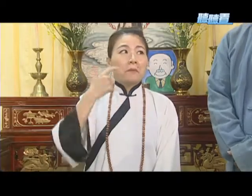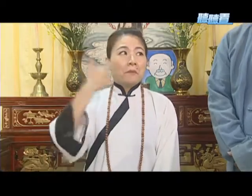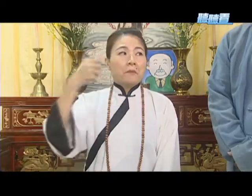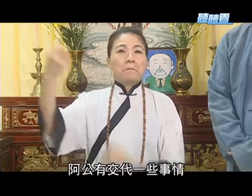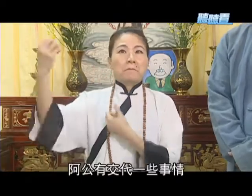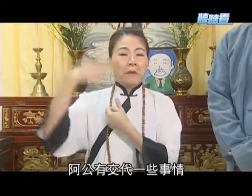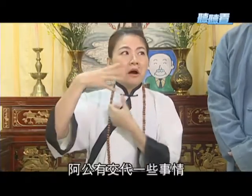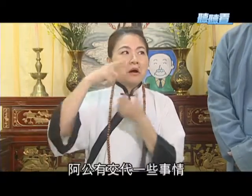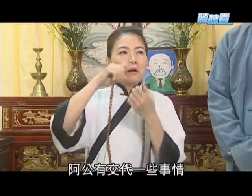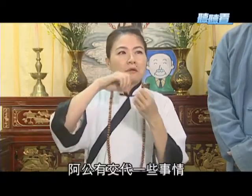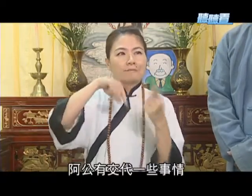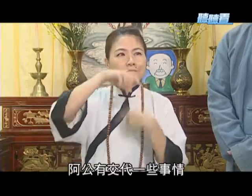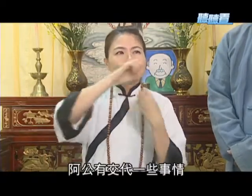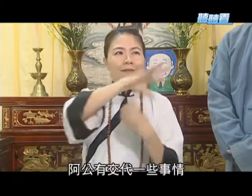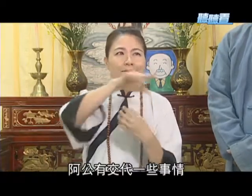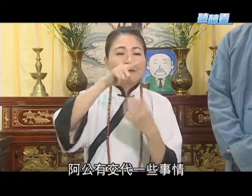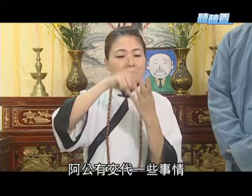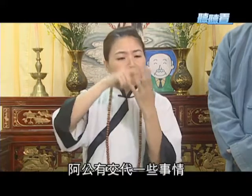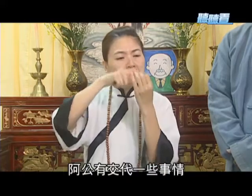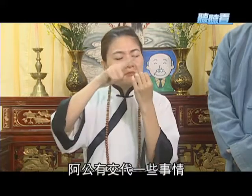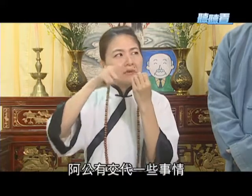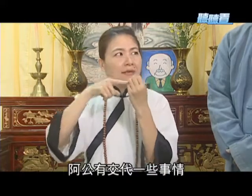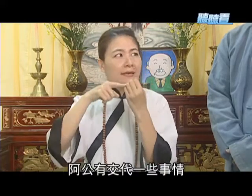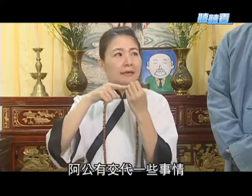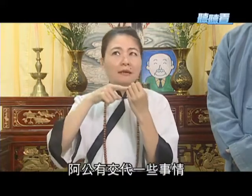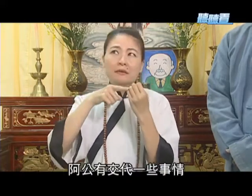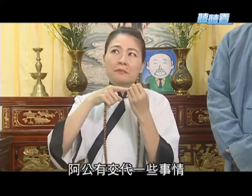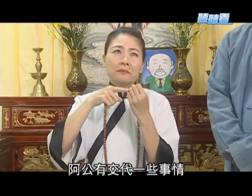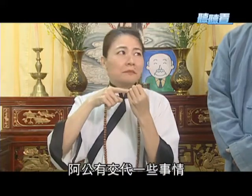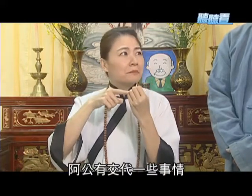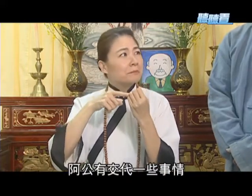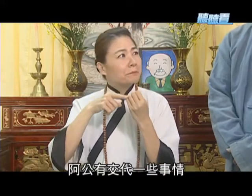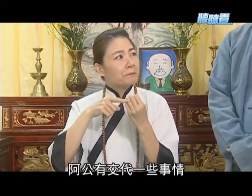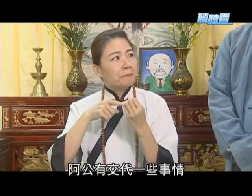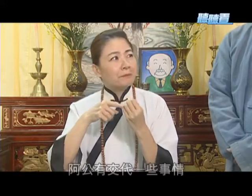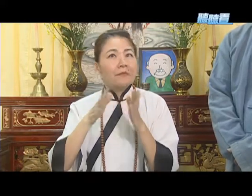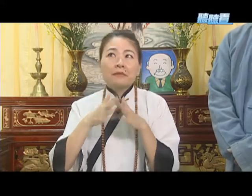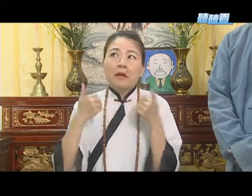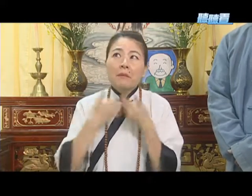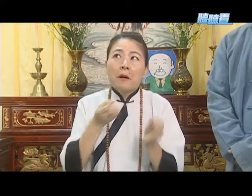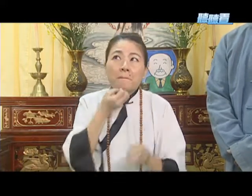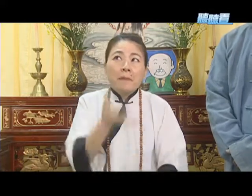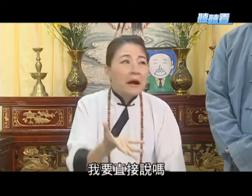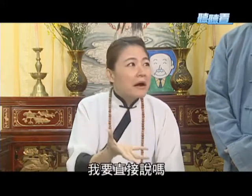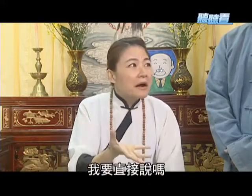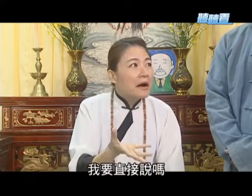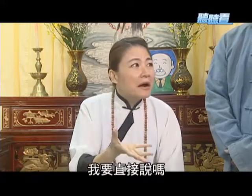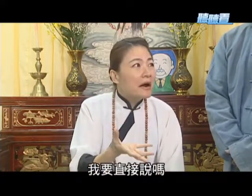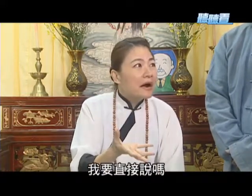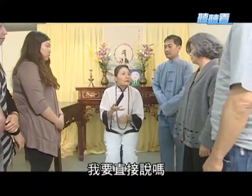阿公有交代一些事情，我要直接说吗？